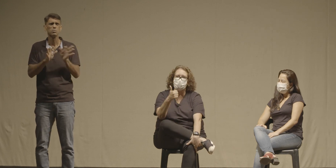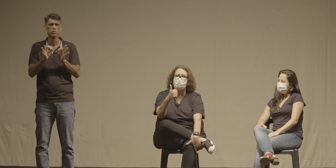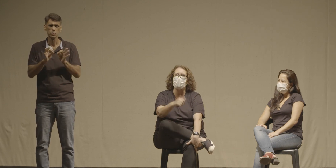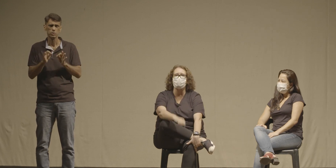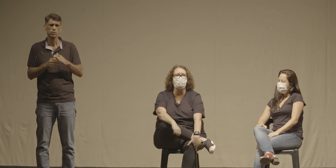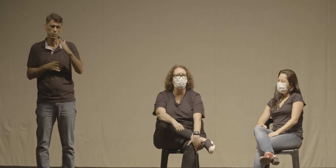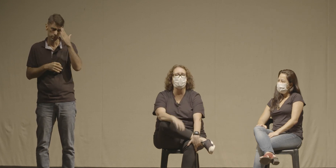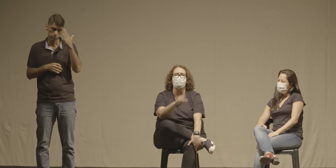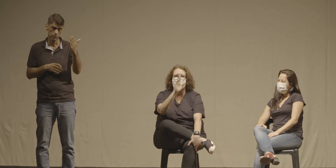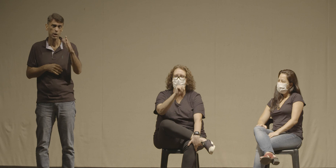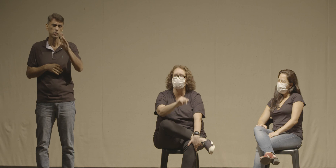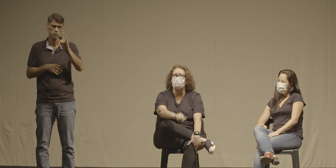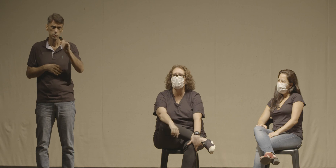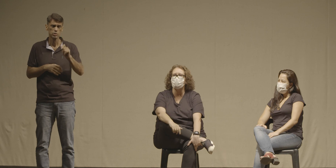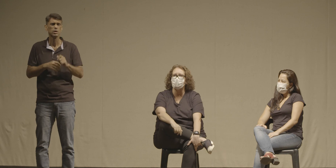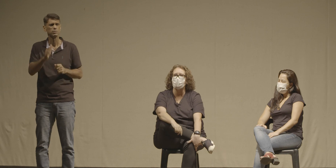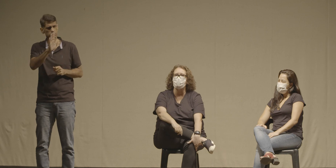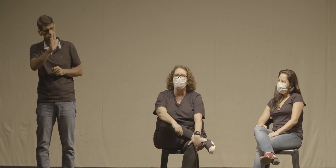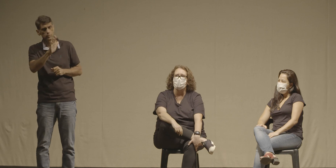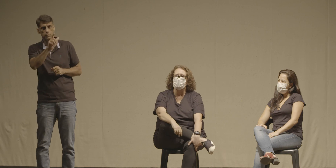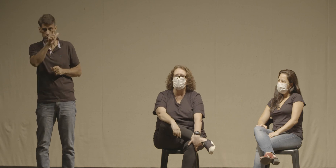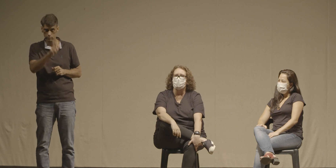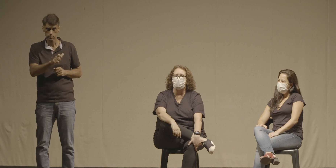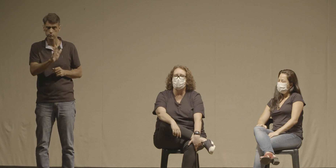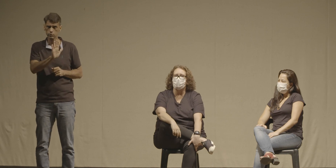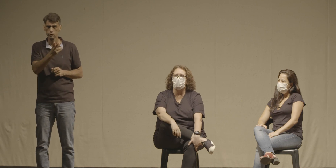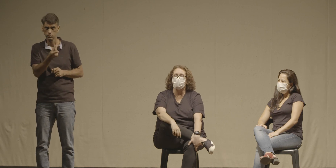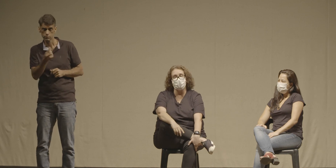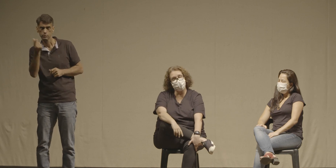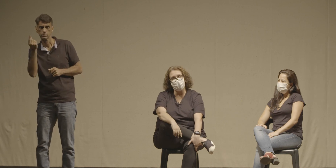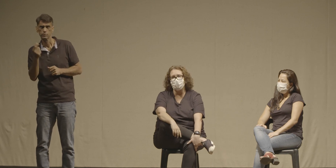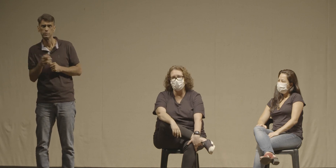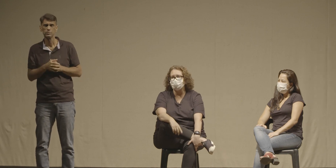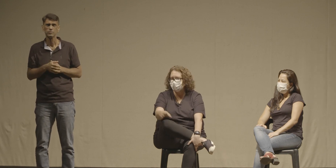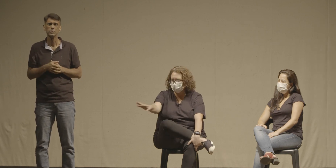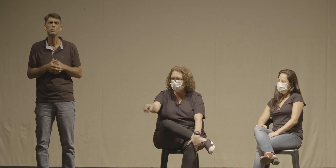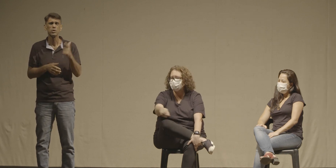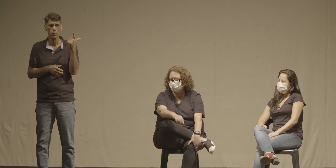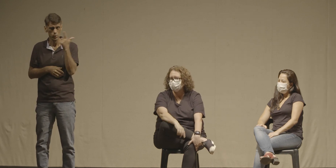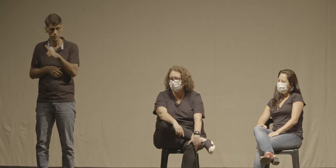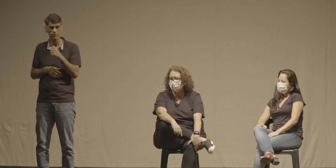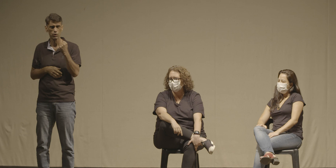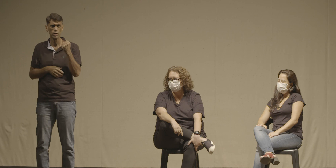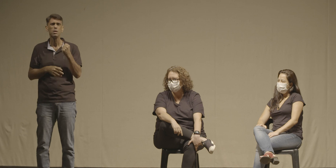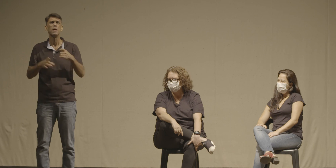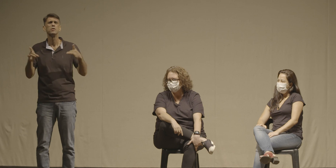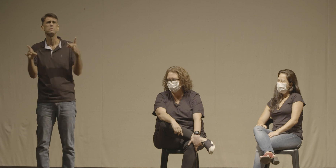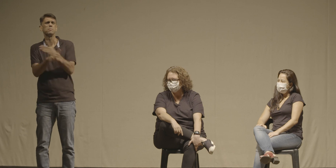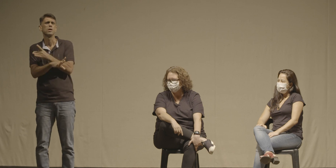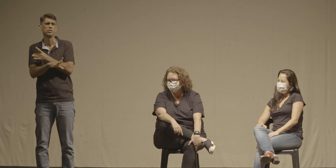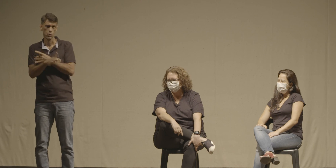né? Eu falei assim, obrigada pelo dia aí, valeu fulana e tal. Não consegui engrossar a voz, mas consegui fechar o plano,